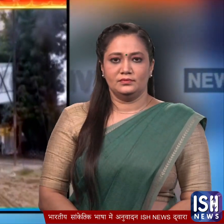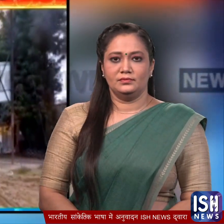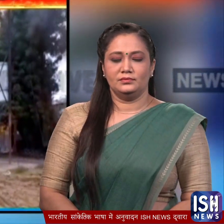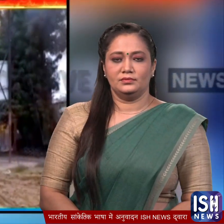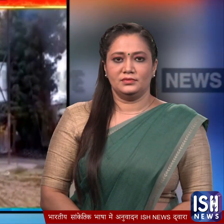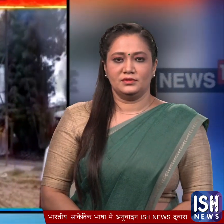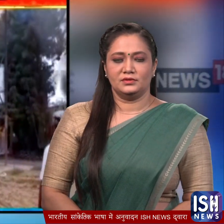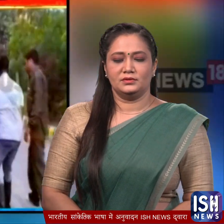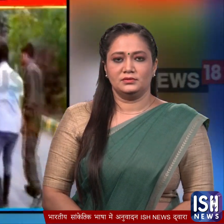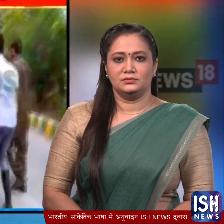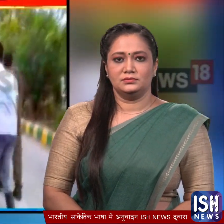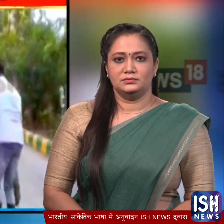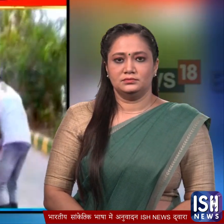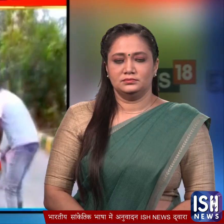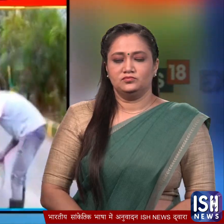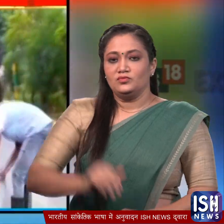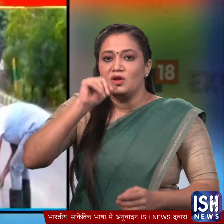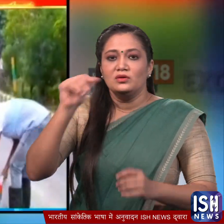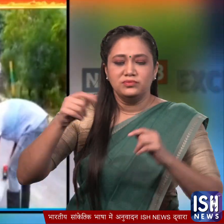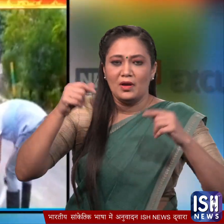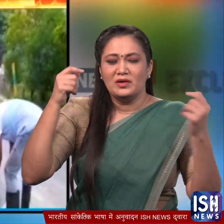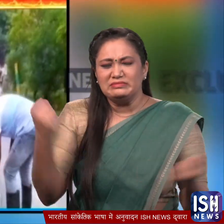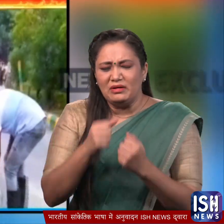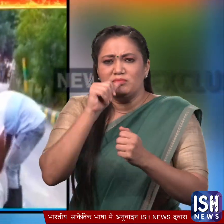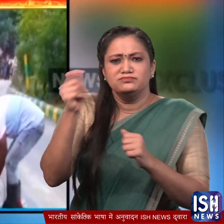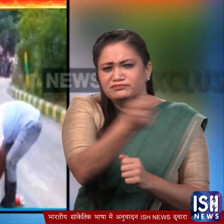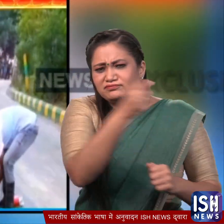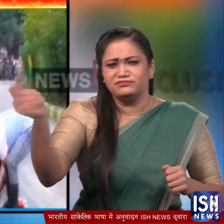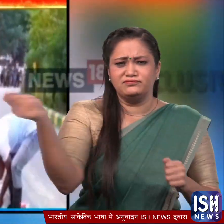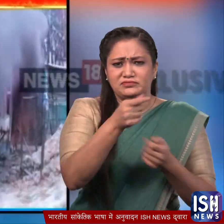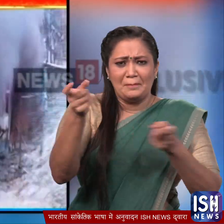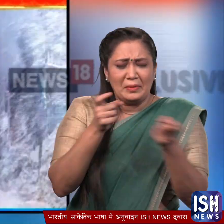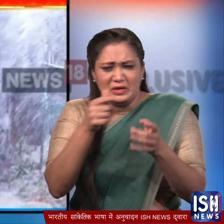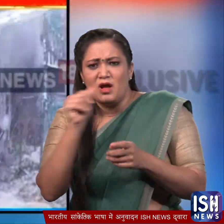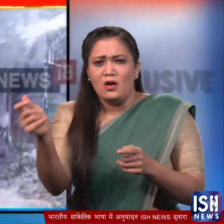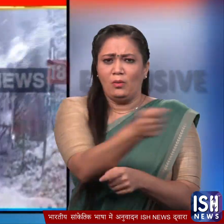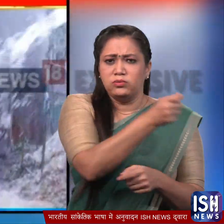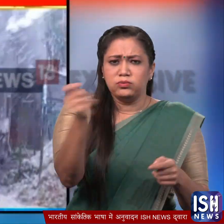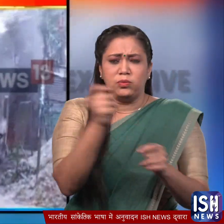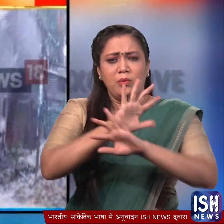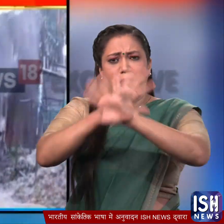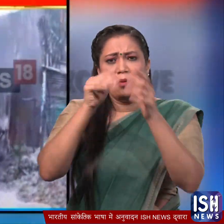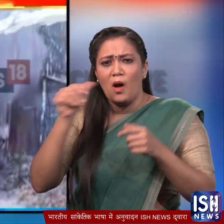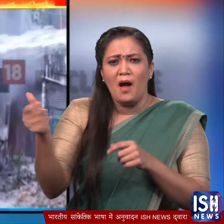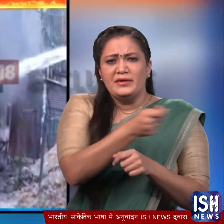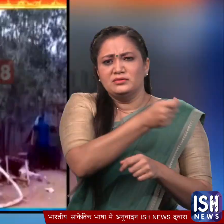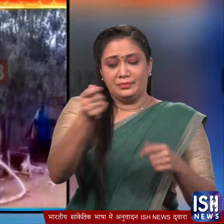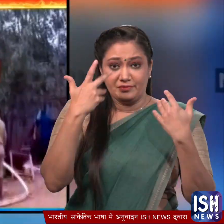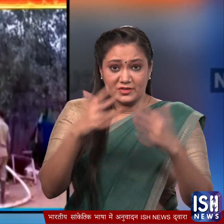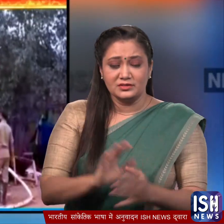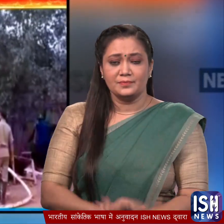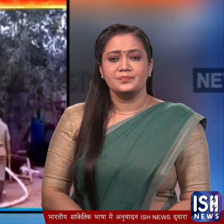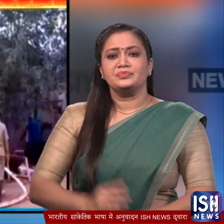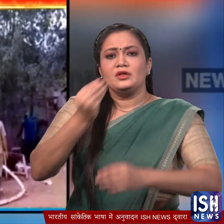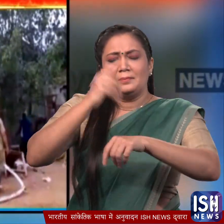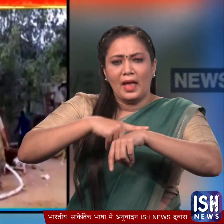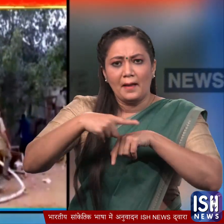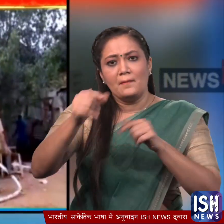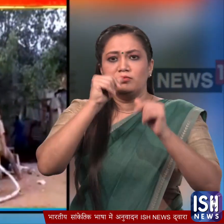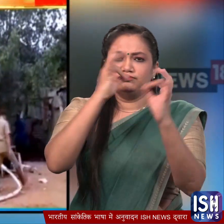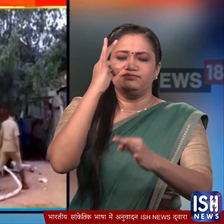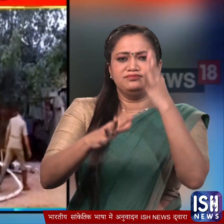का ऐप बना चुकी थी। मुंबई पुलिस के पास उनकी कंपनी के 3 व्हाट्सएप ग्रुप की जानकारी है, जिनमें उनके कामकाज से जुड़ी सारी जानकारियां, और